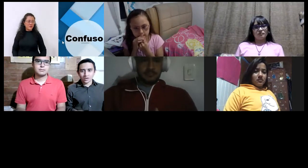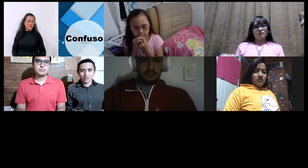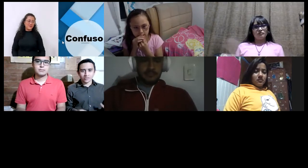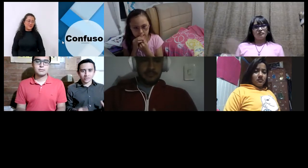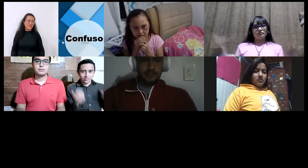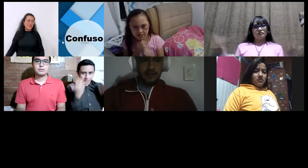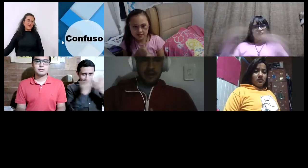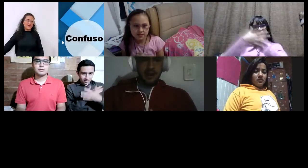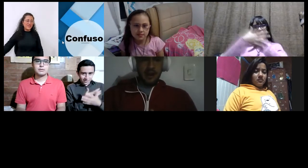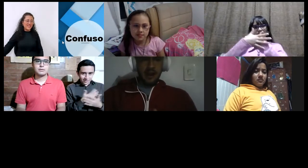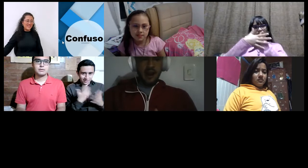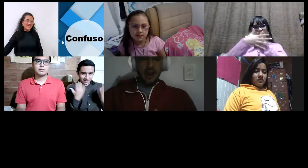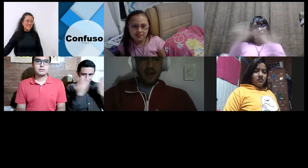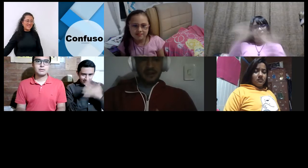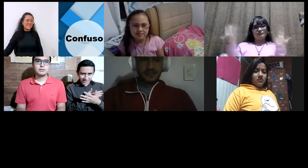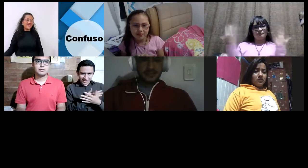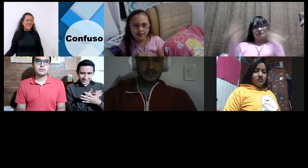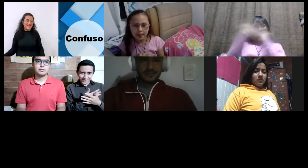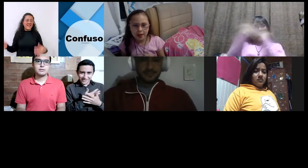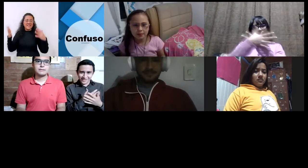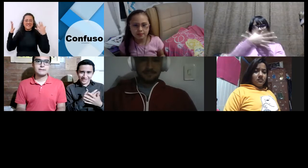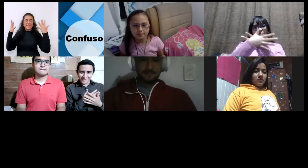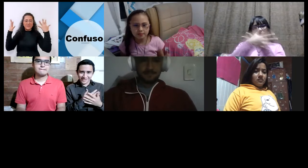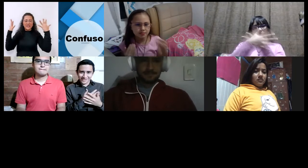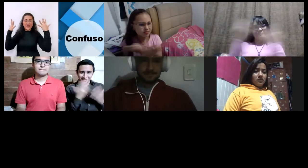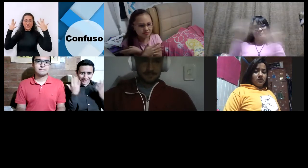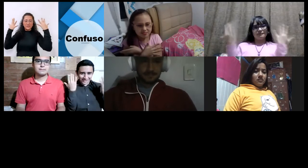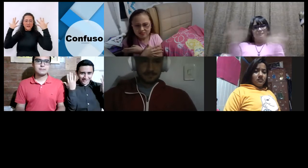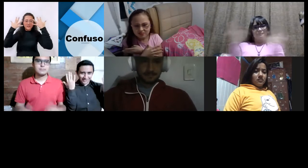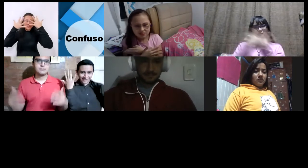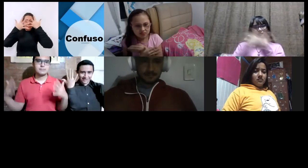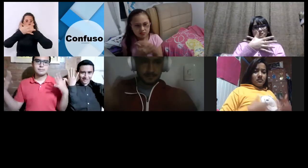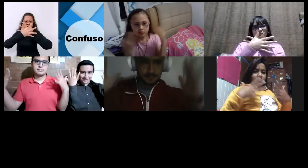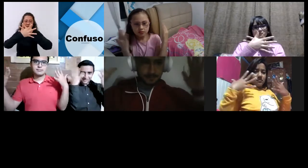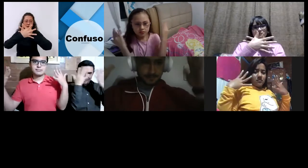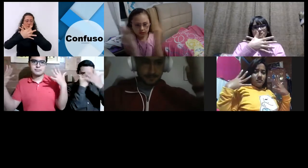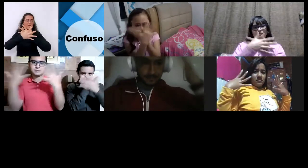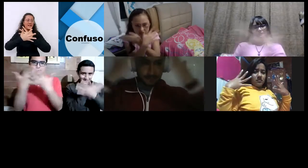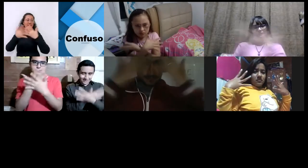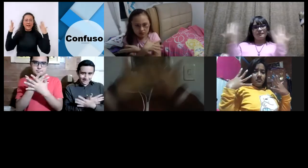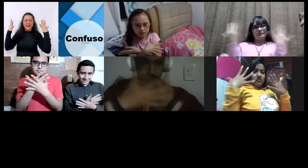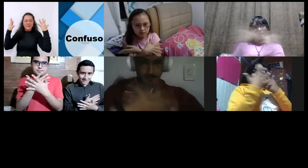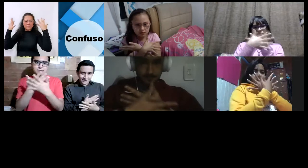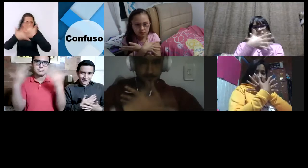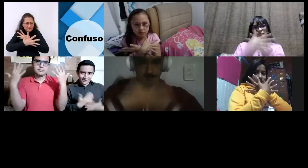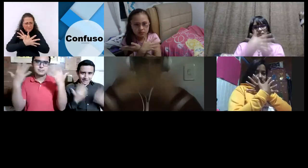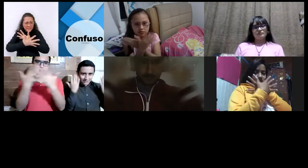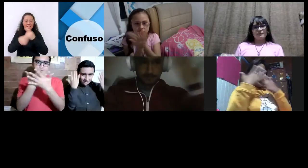Confuso o confundido. Así es, vienen las dos manos y se entrecruzan en la cara. Y